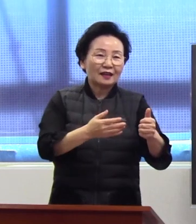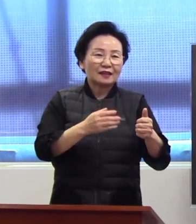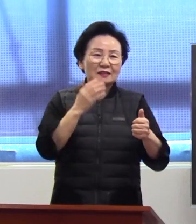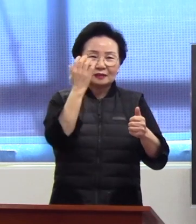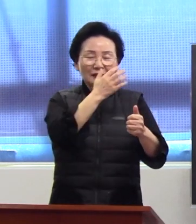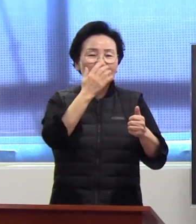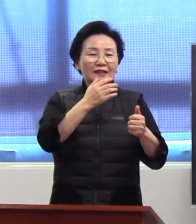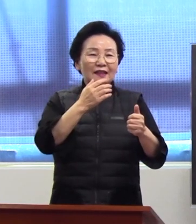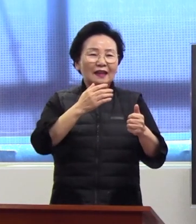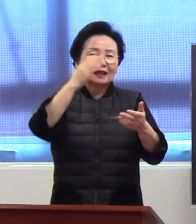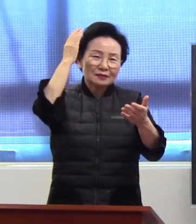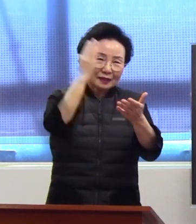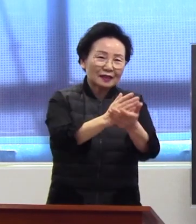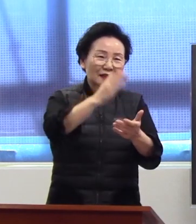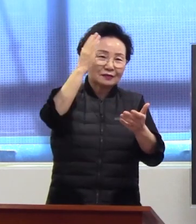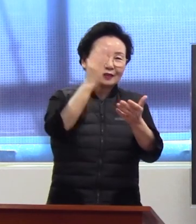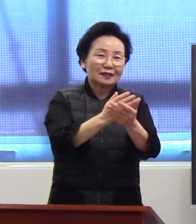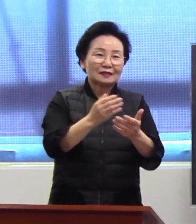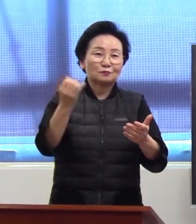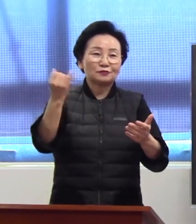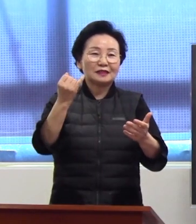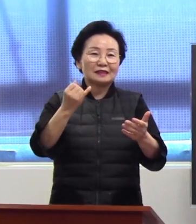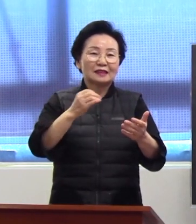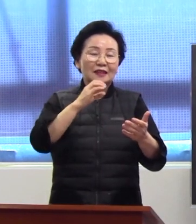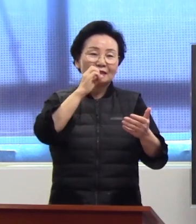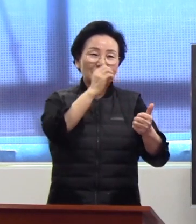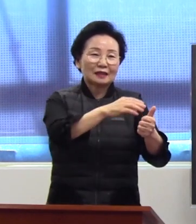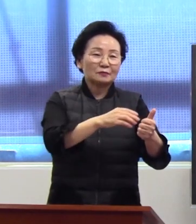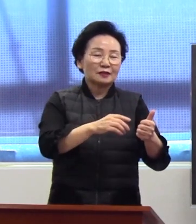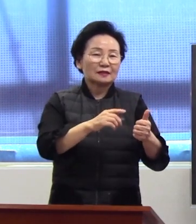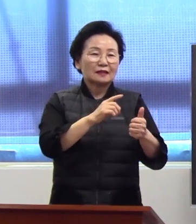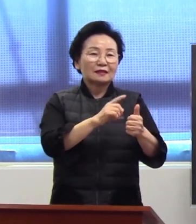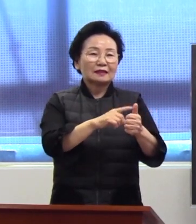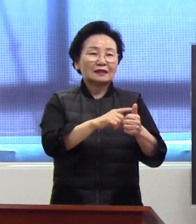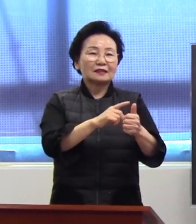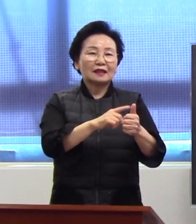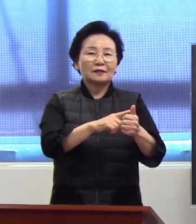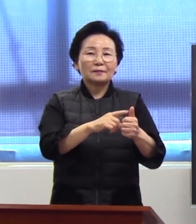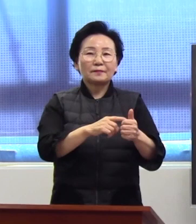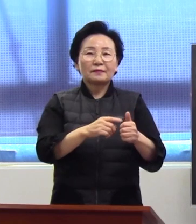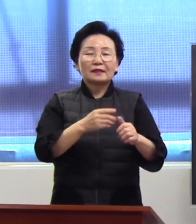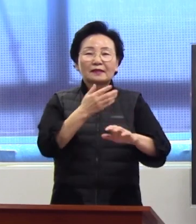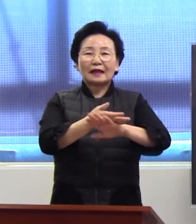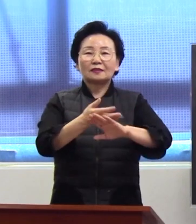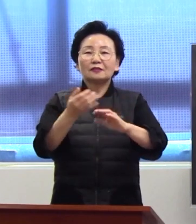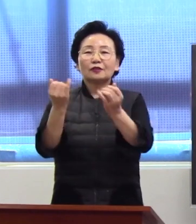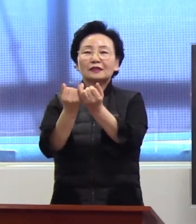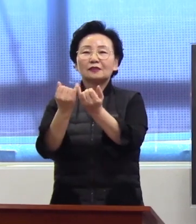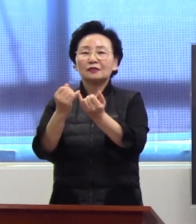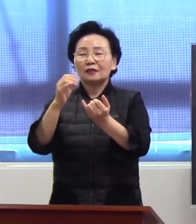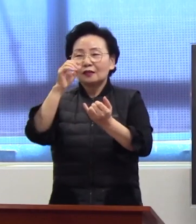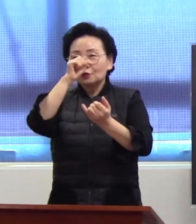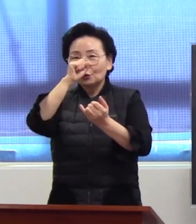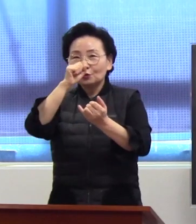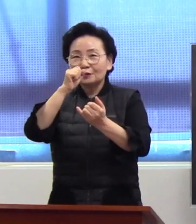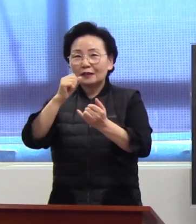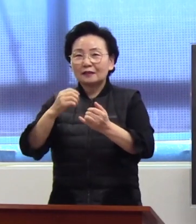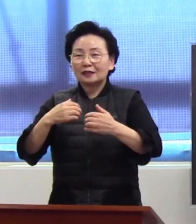피냐 음란하게 하지 마라 이제 부인이 말하면 자기가 다른 여자들 좋게